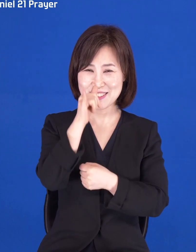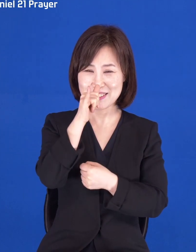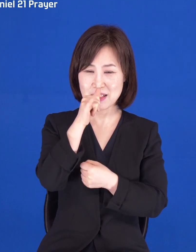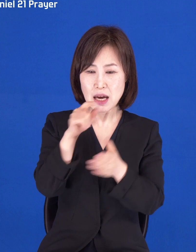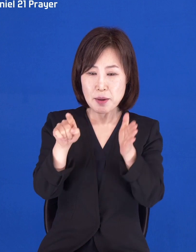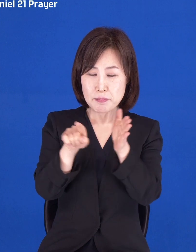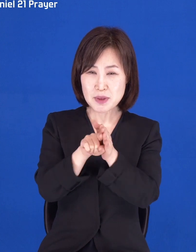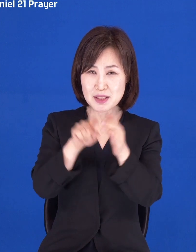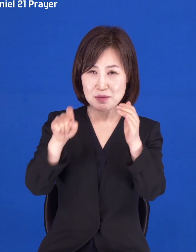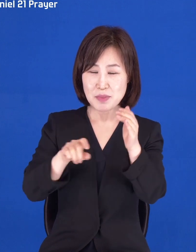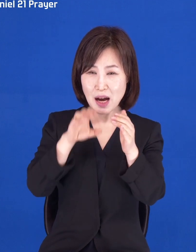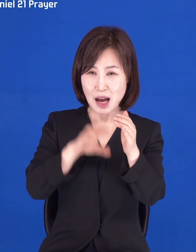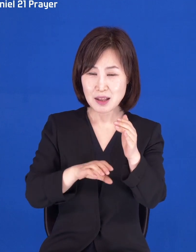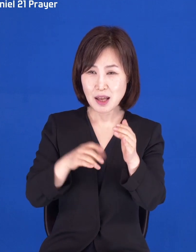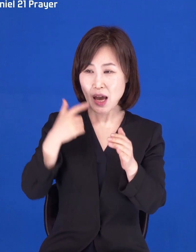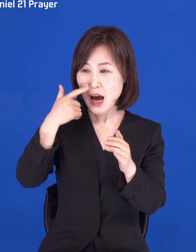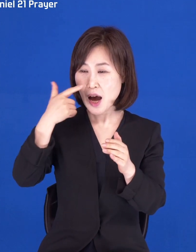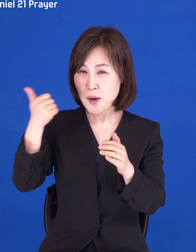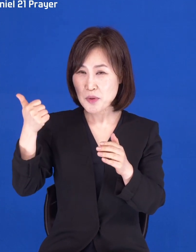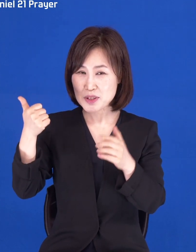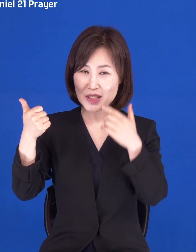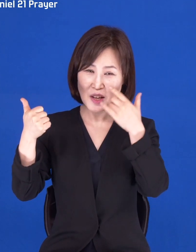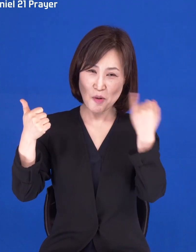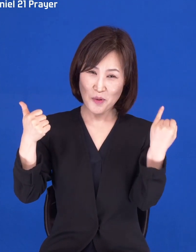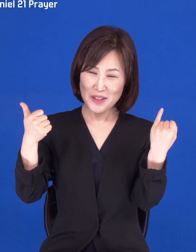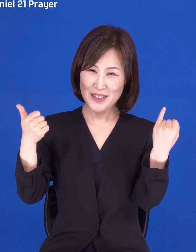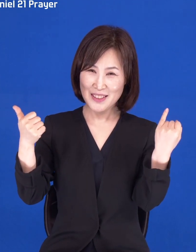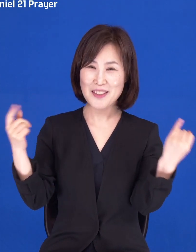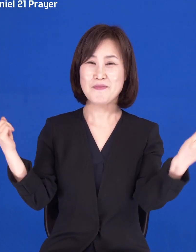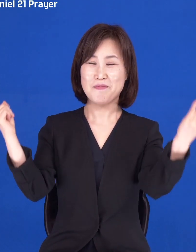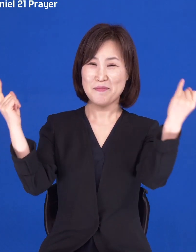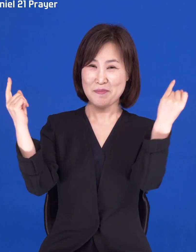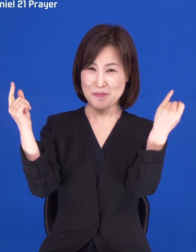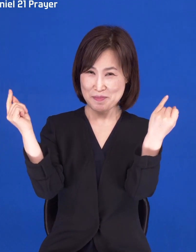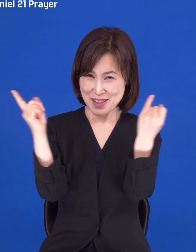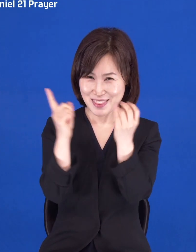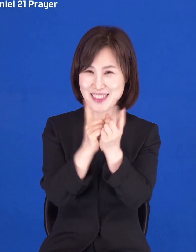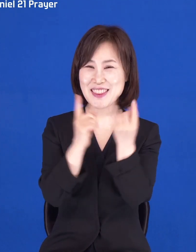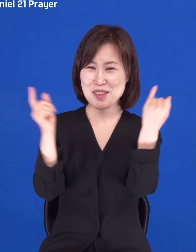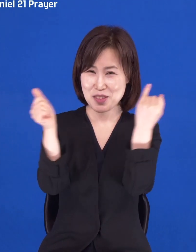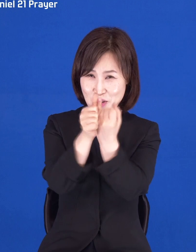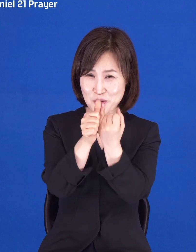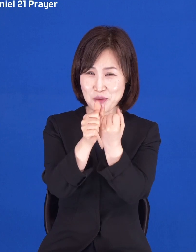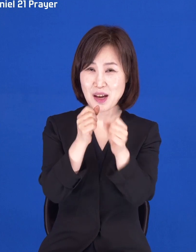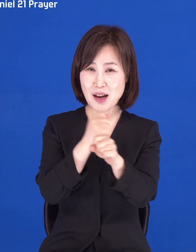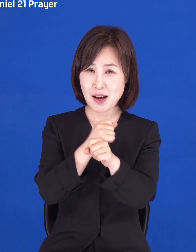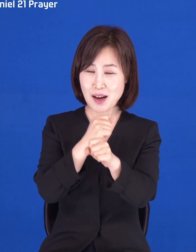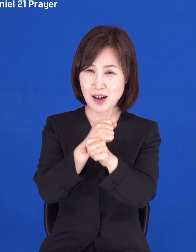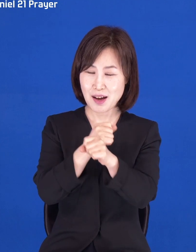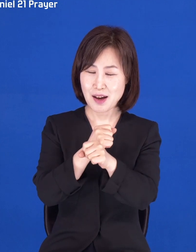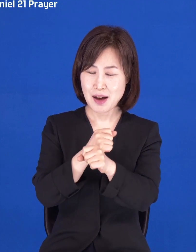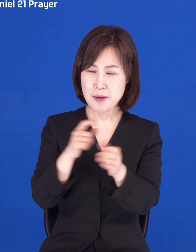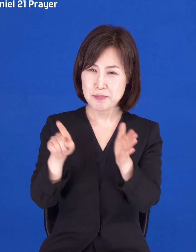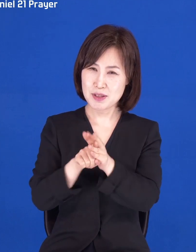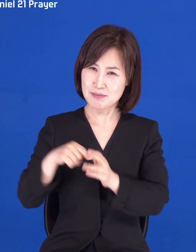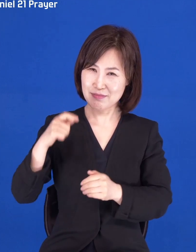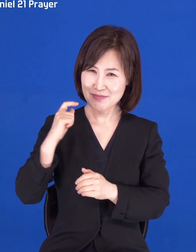안에 두 집안이 만나고 두 사람이 결혼하면서 든든한 믿음의 동지가